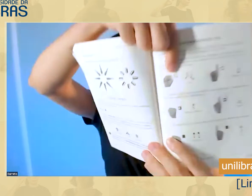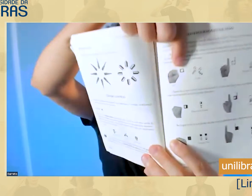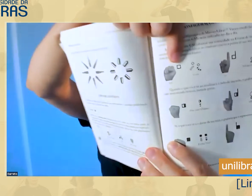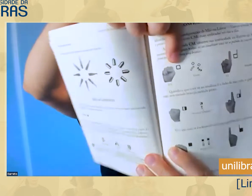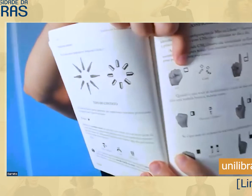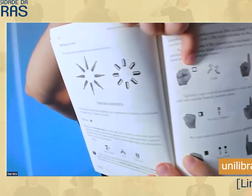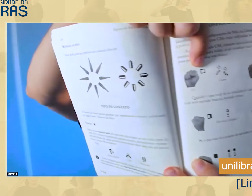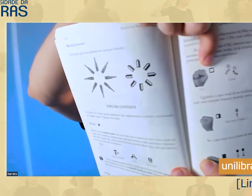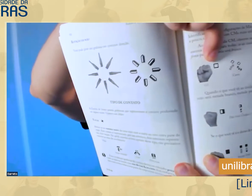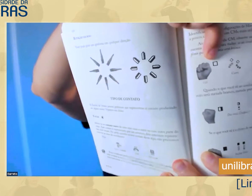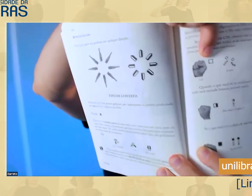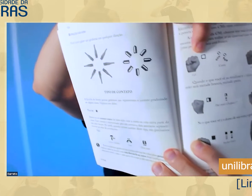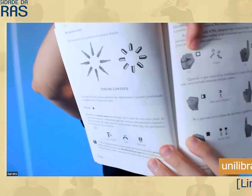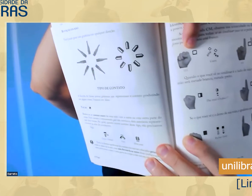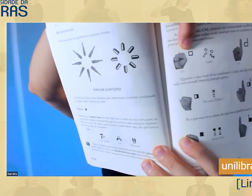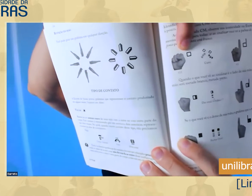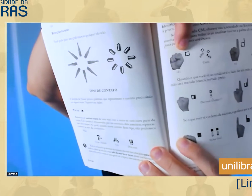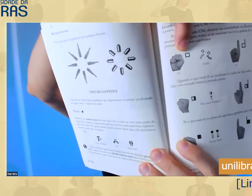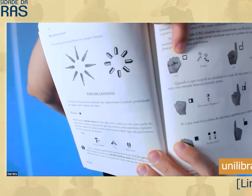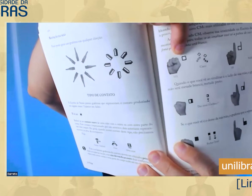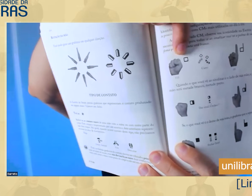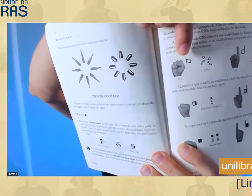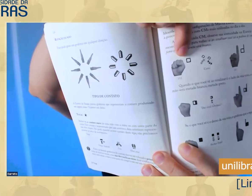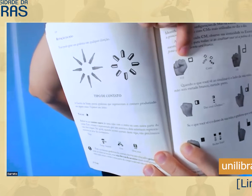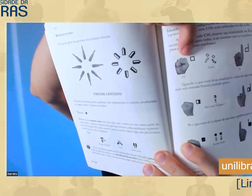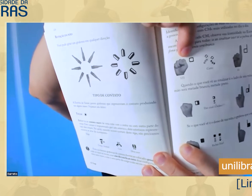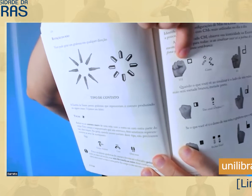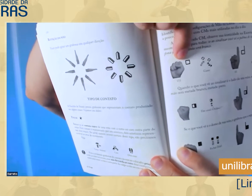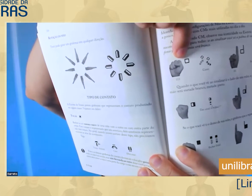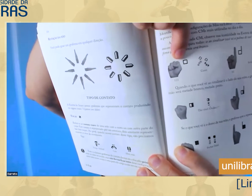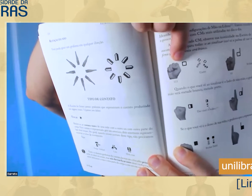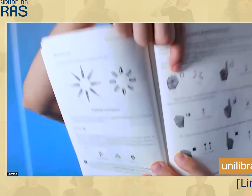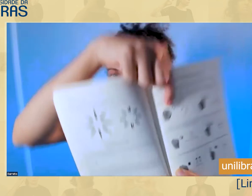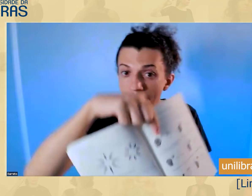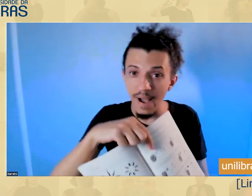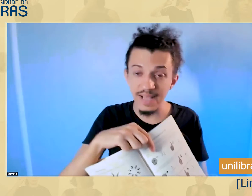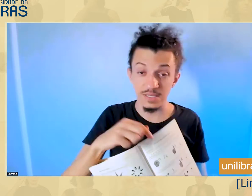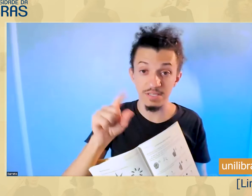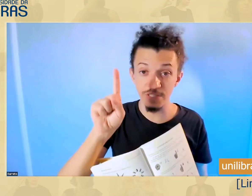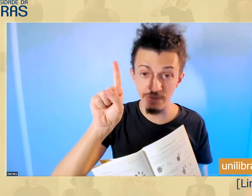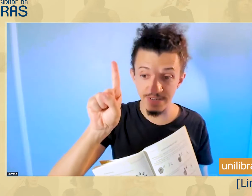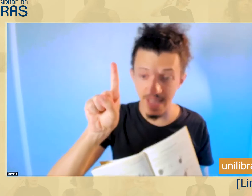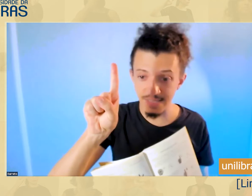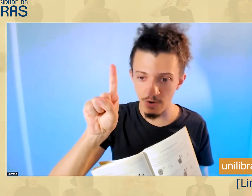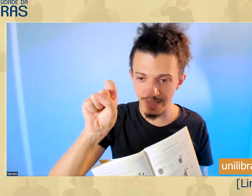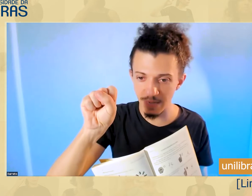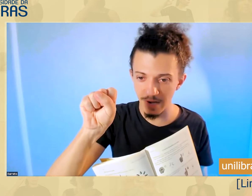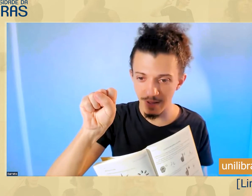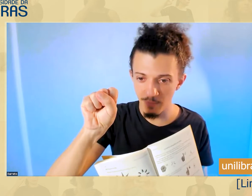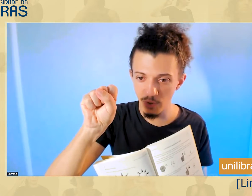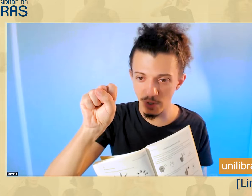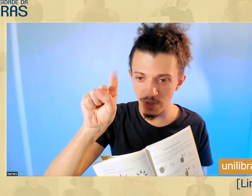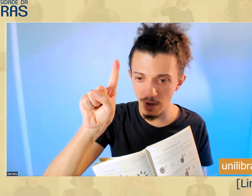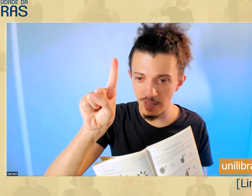um quadrado. Então, na forma de se escrever, na escrita de sinais, você escreve um quadrado. Mas, se você for fazer essa, percebe,